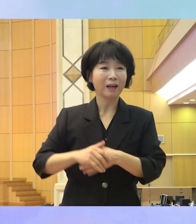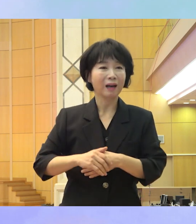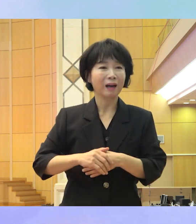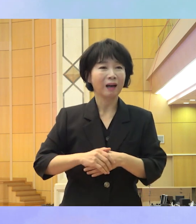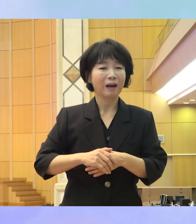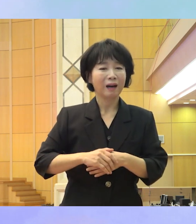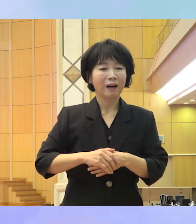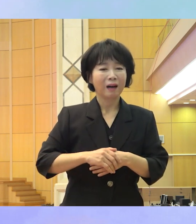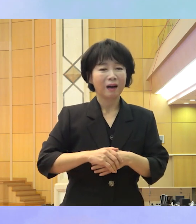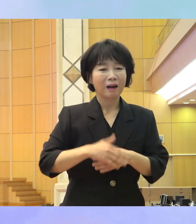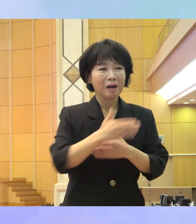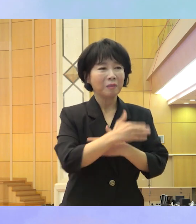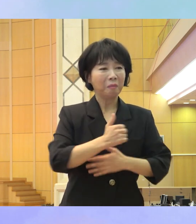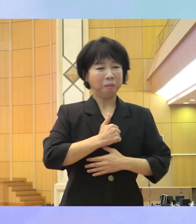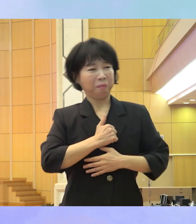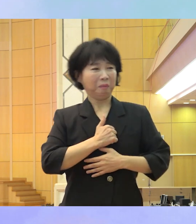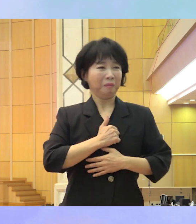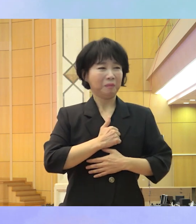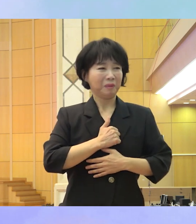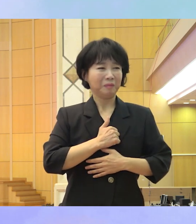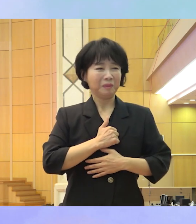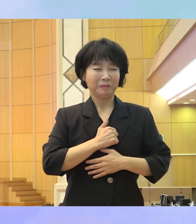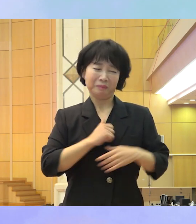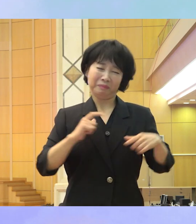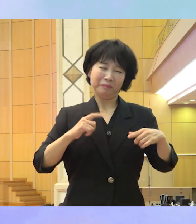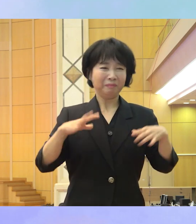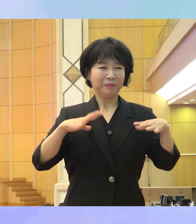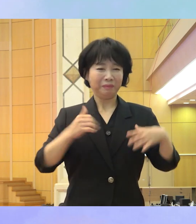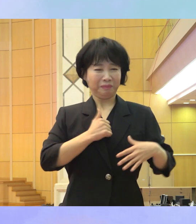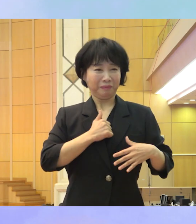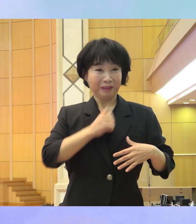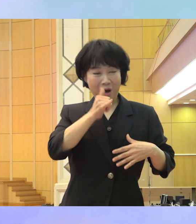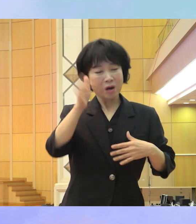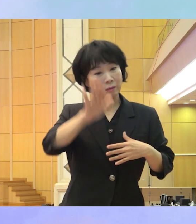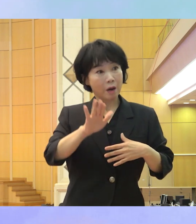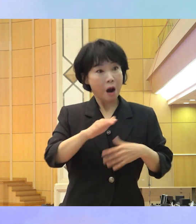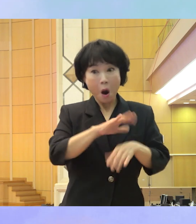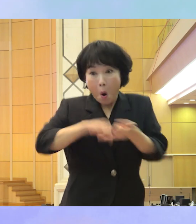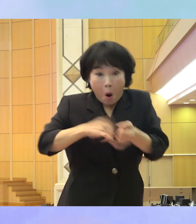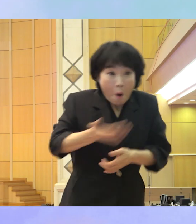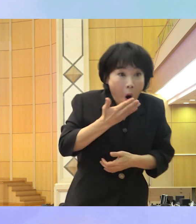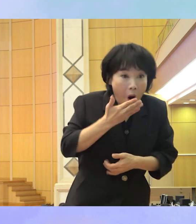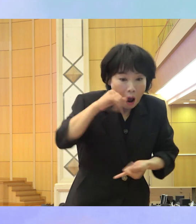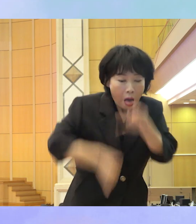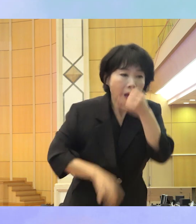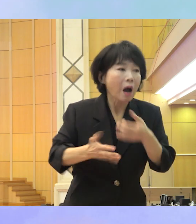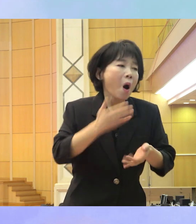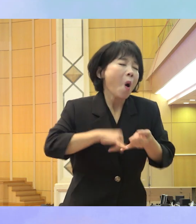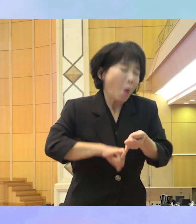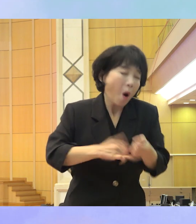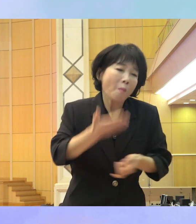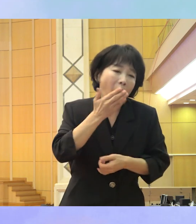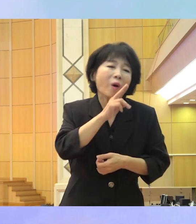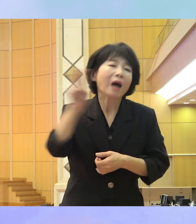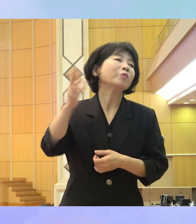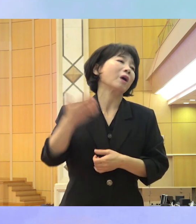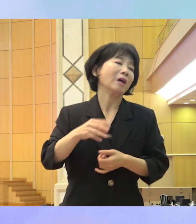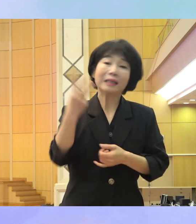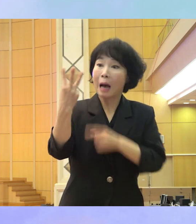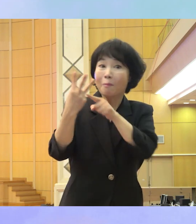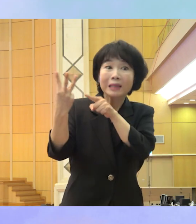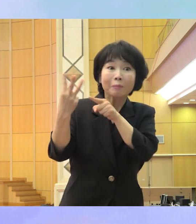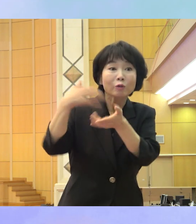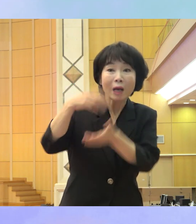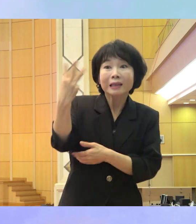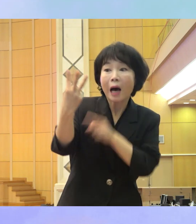먹어야 산다, 이런 얘기도 있고요. 코가 석자가 빠졌다는 얘기도 있고요. 하여튼 3자의 숫자는